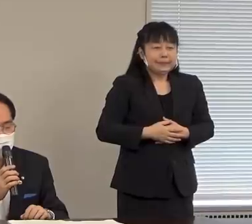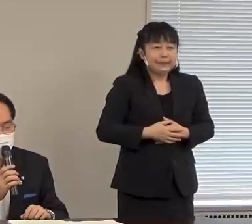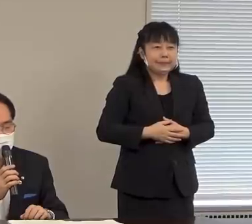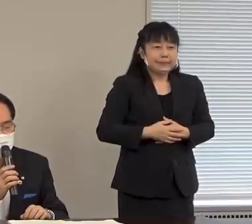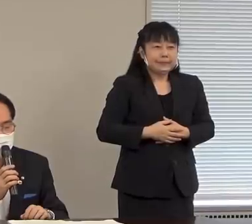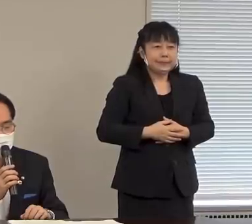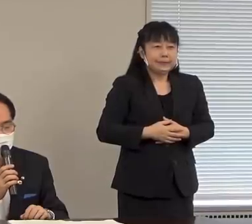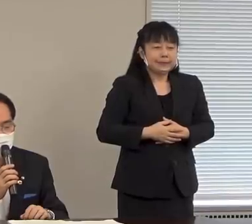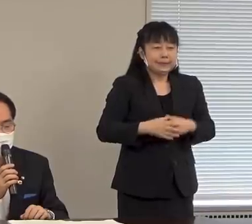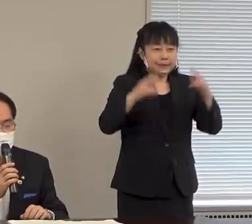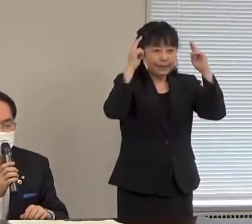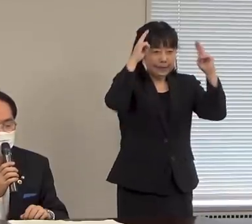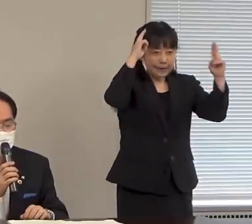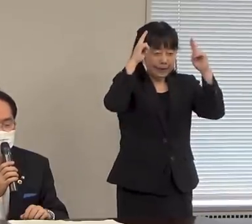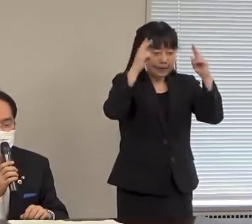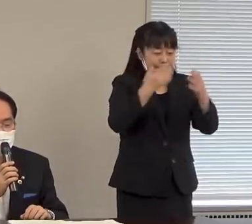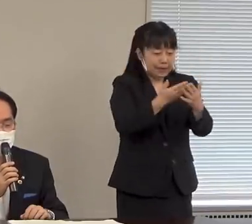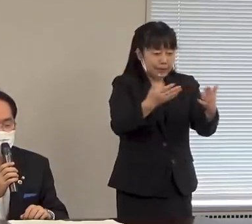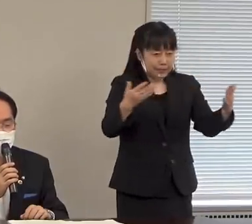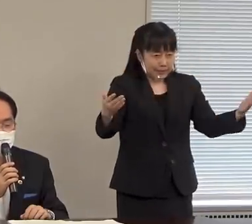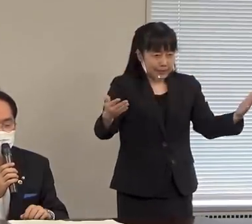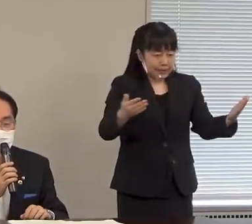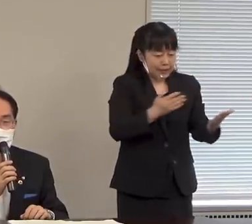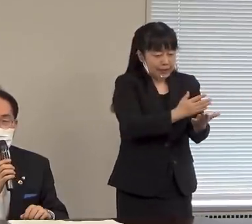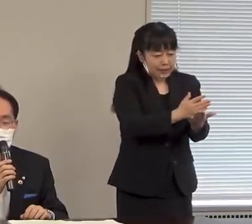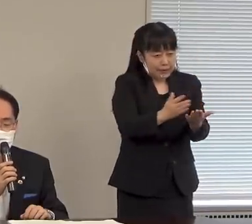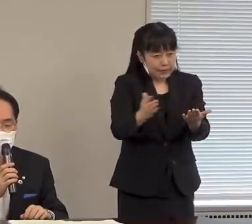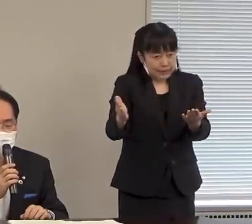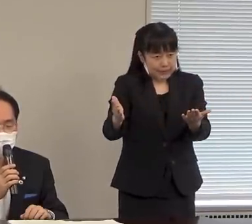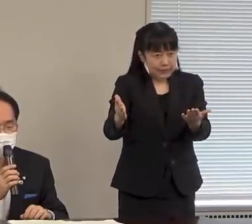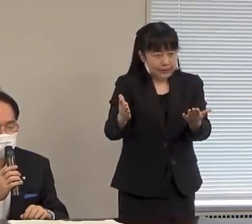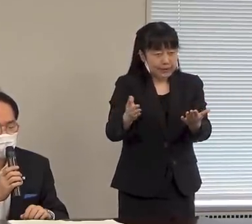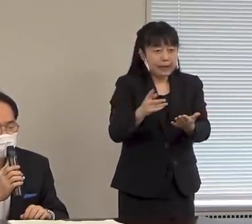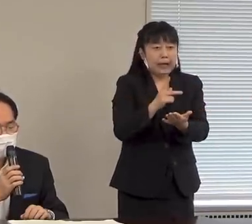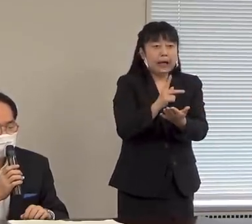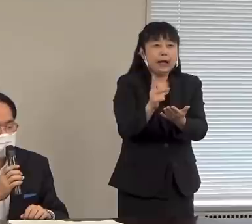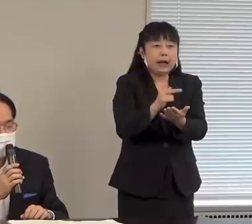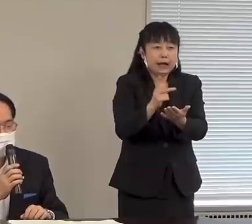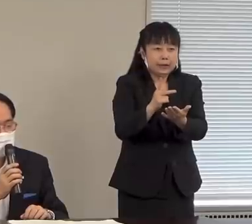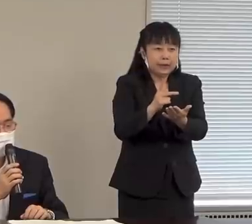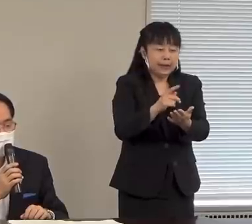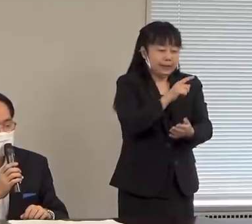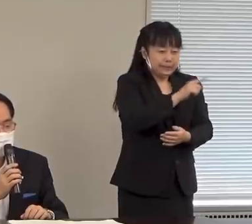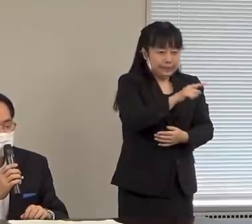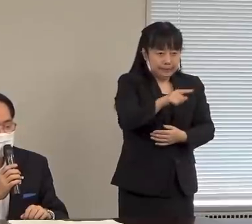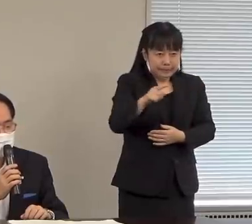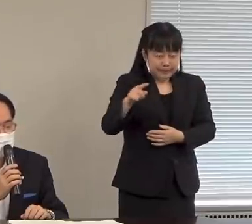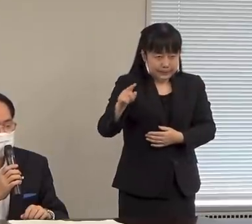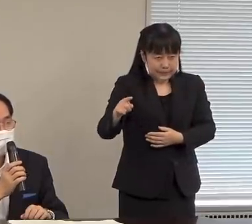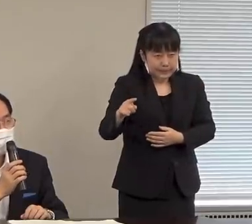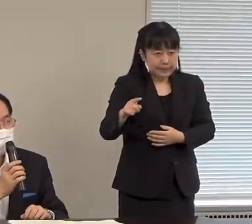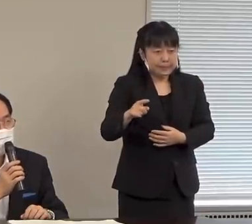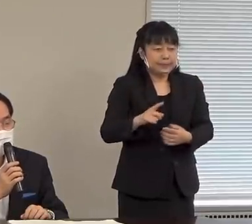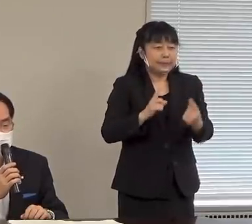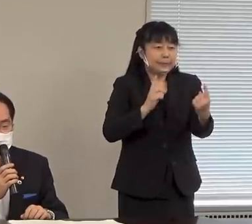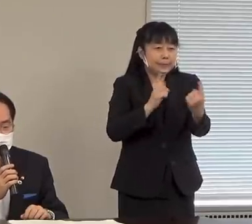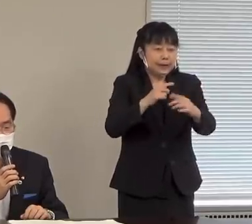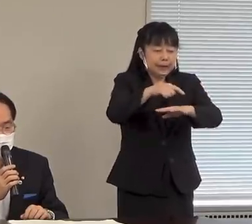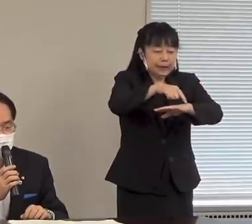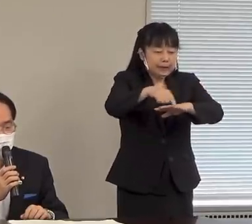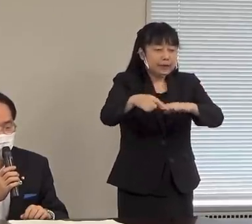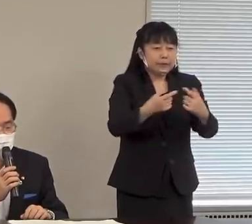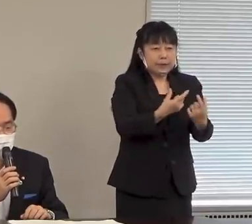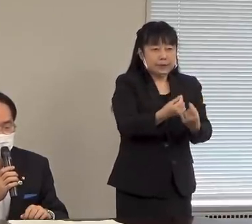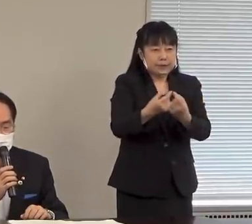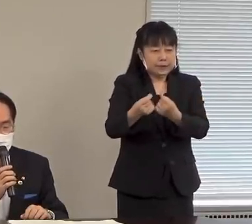ごとに策定されている感染拡大予防ガイドライン等に基づく感染防止策が徹底されていない施